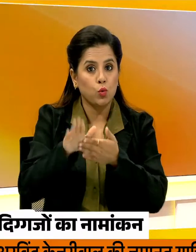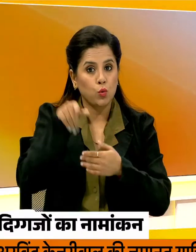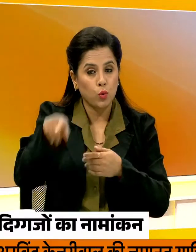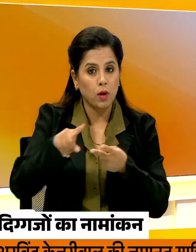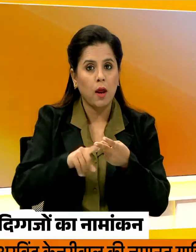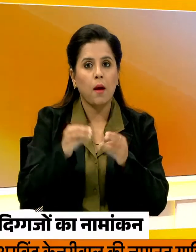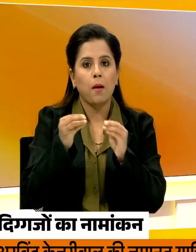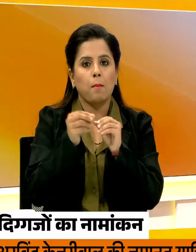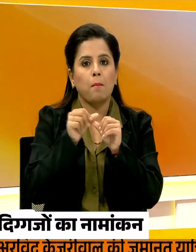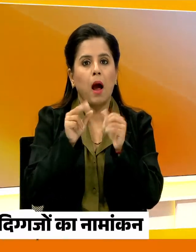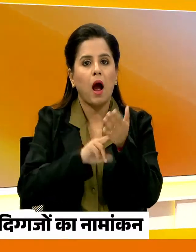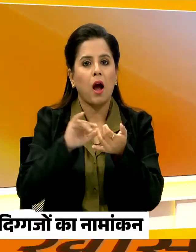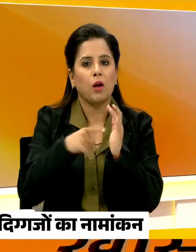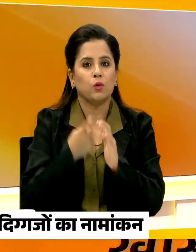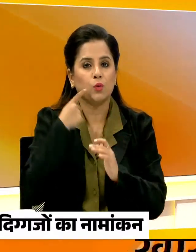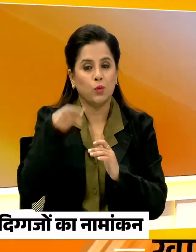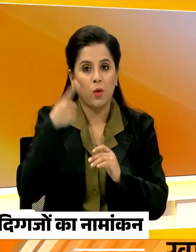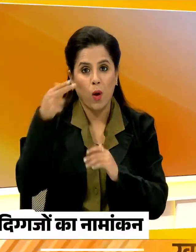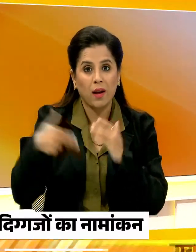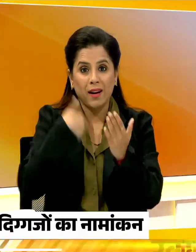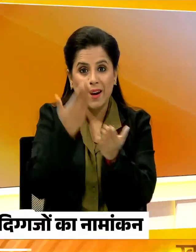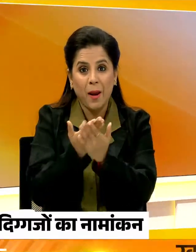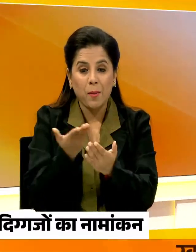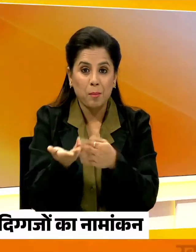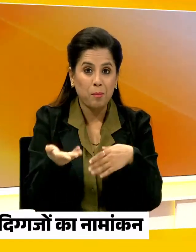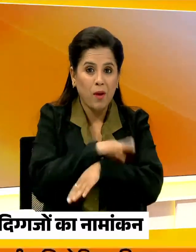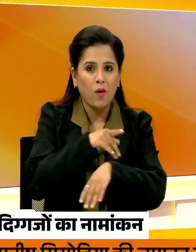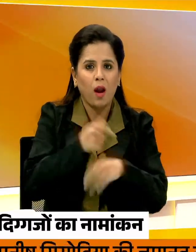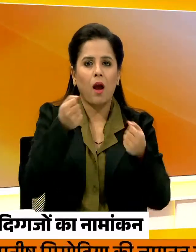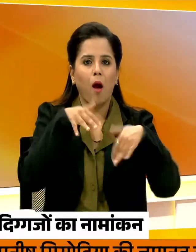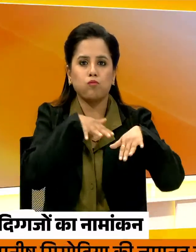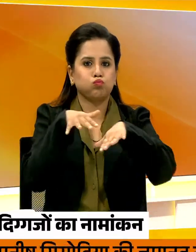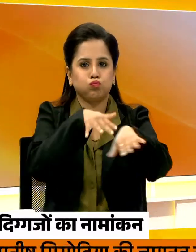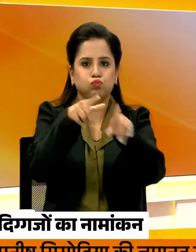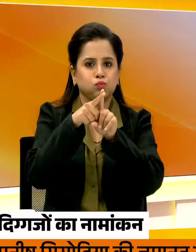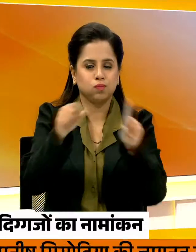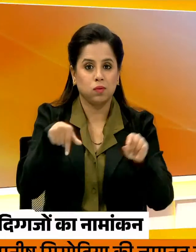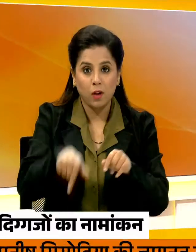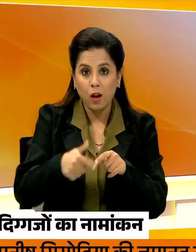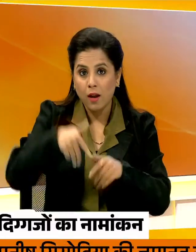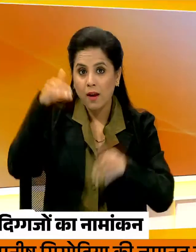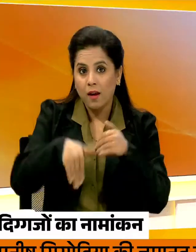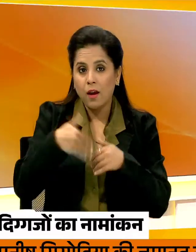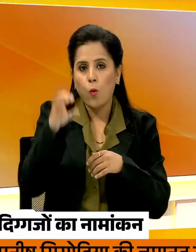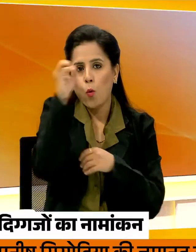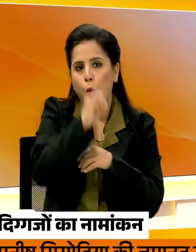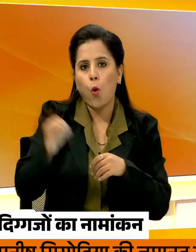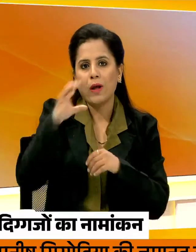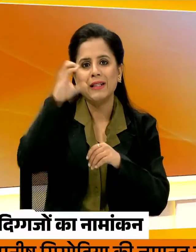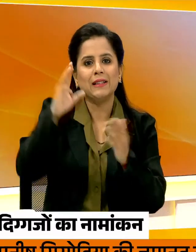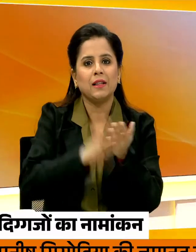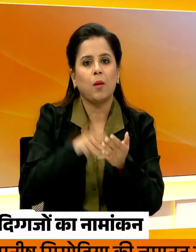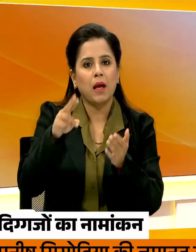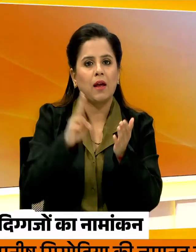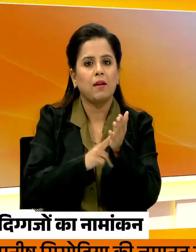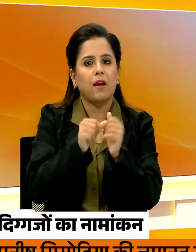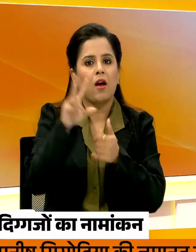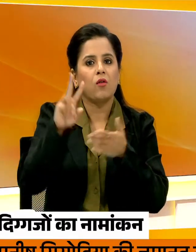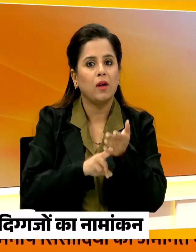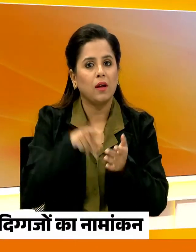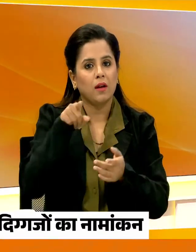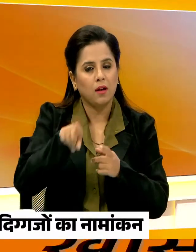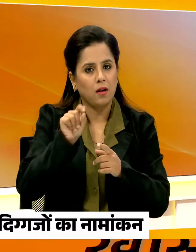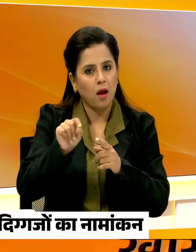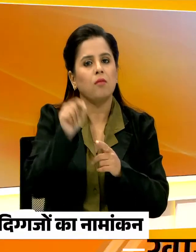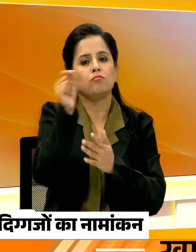और बांसुरी स्वराज ने नामांकन से पहले किया रोड शो। विधानसभा के लिए ओडिशा के मुख्यमंत्री नवीन पटनायक ने भी